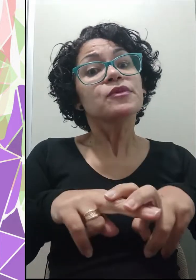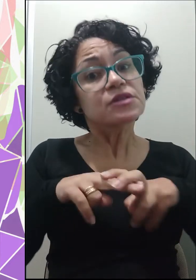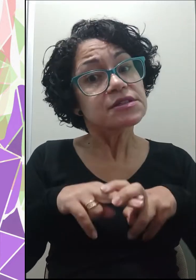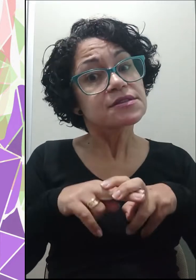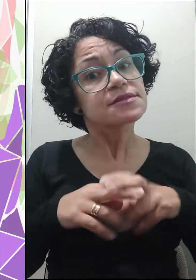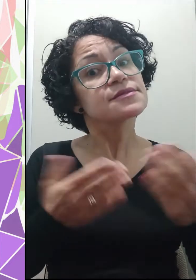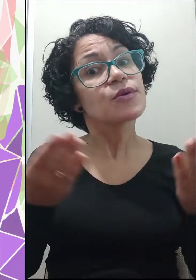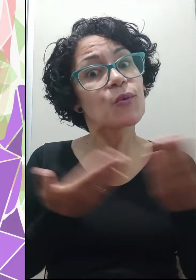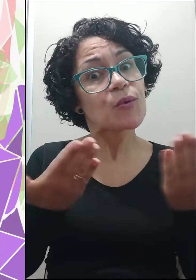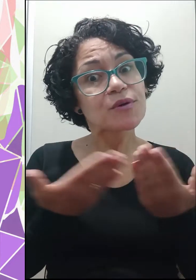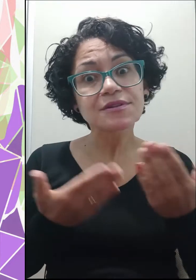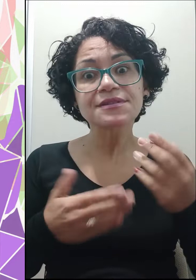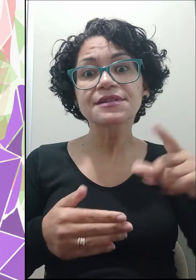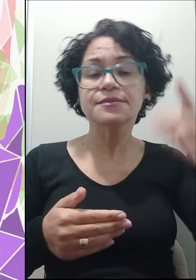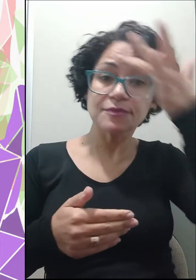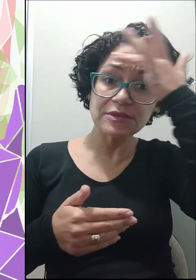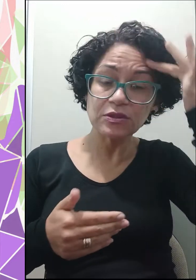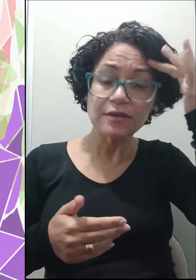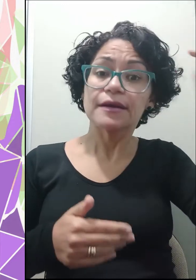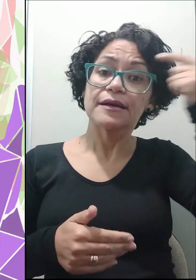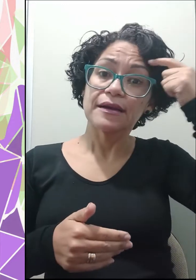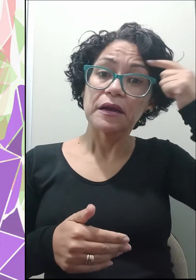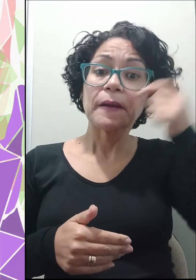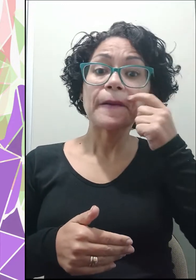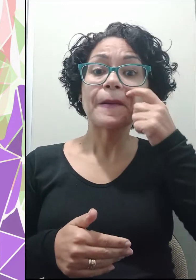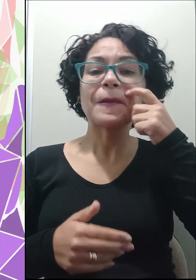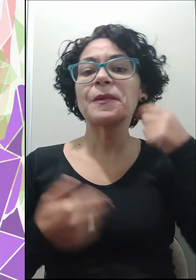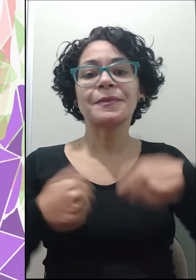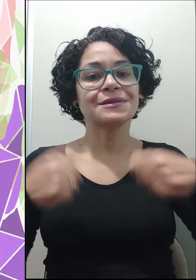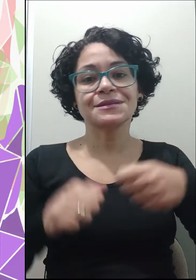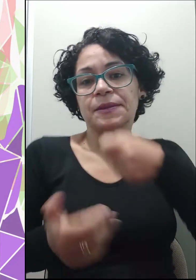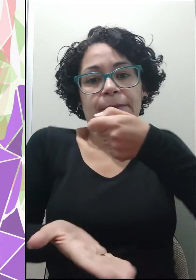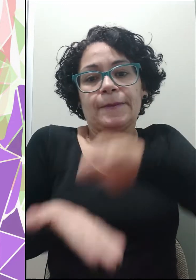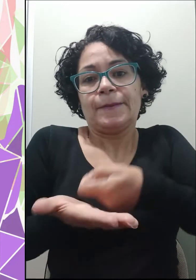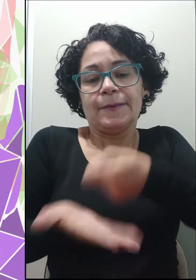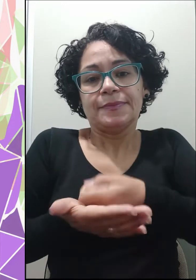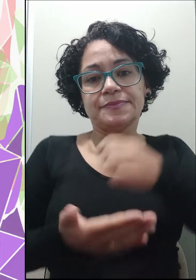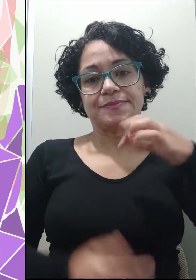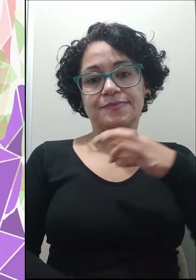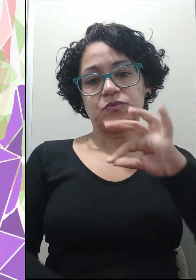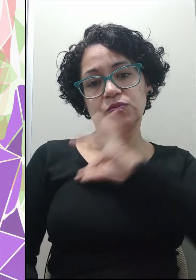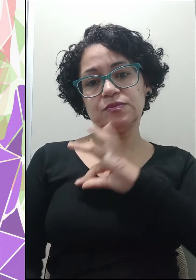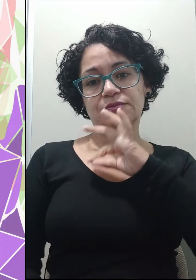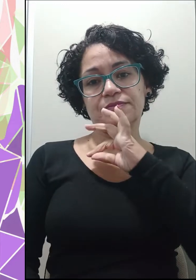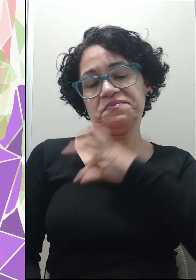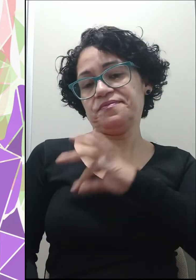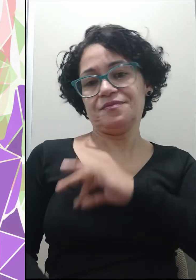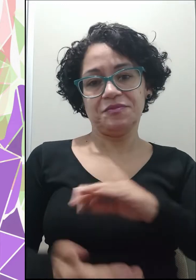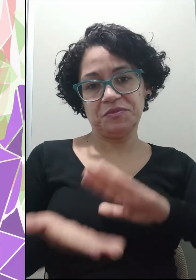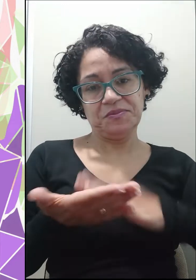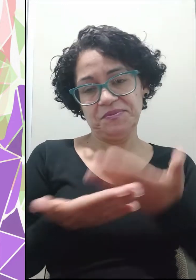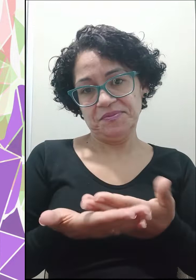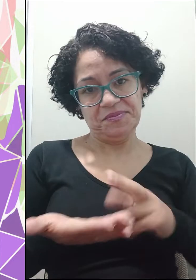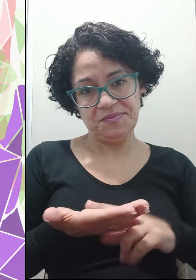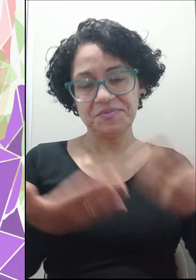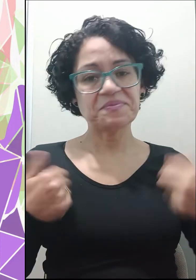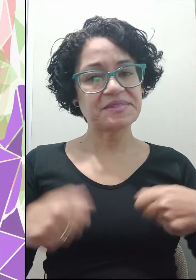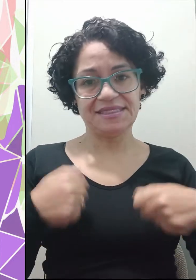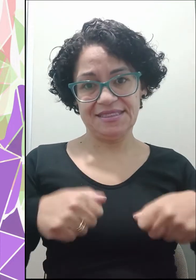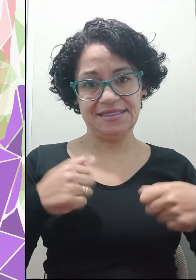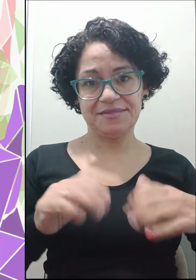ter se iniciada dentro do espaço religioso e no voluntariado, até nos dias de